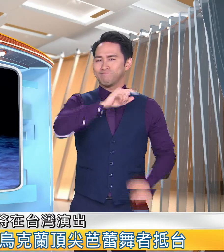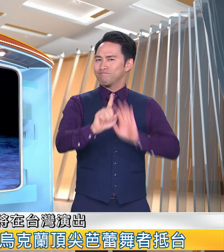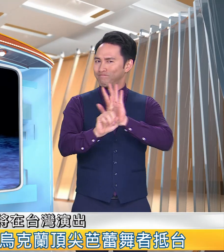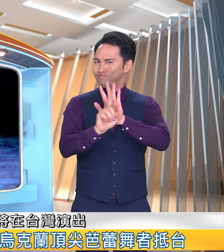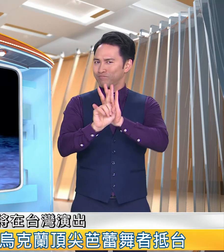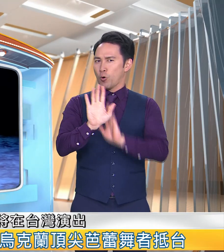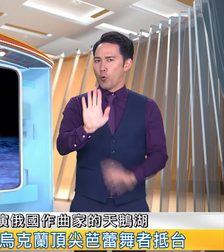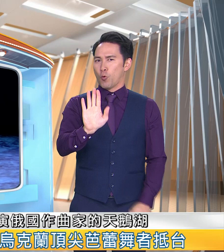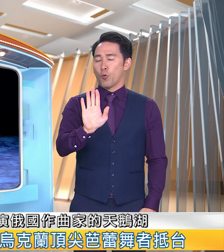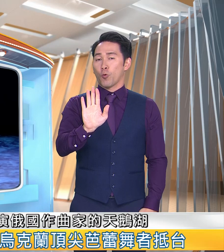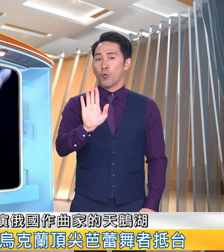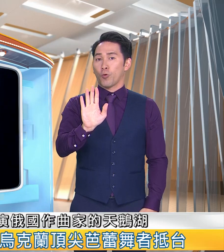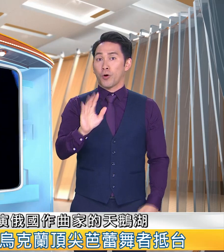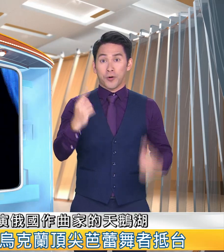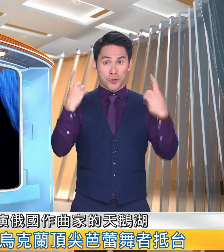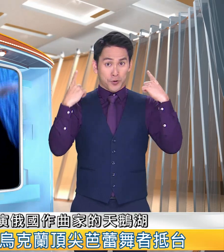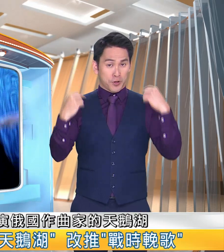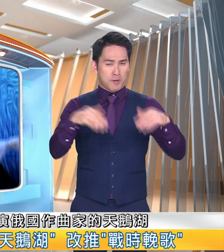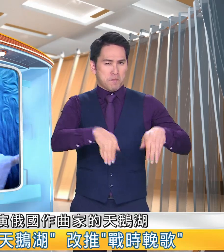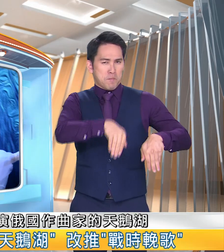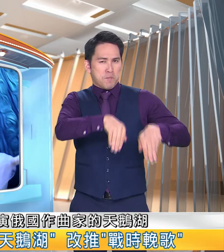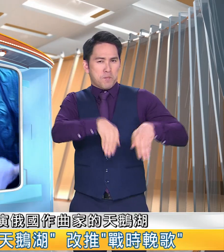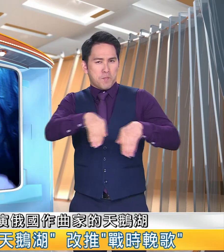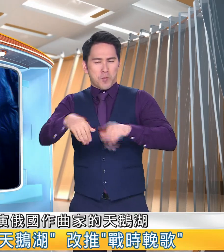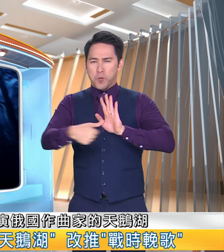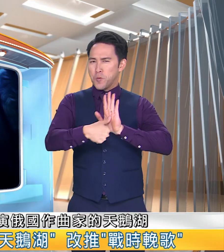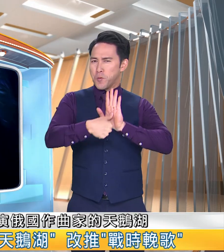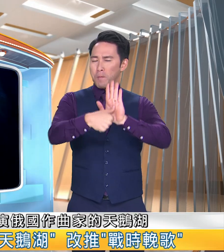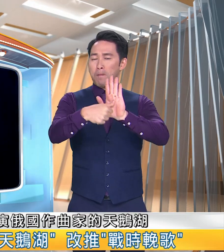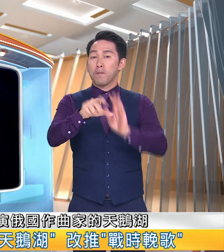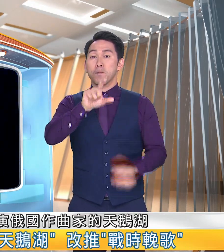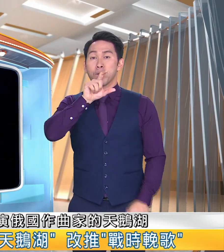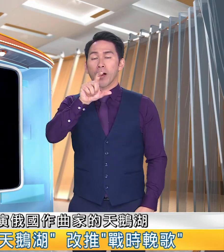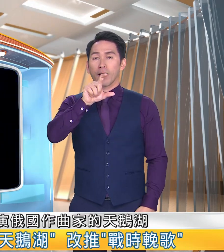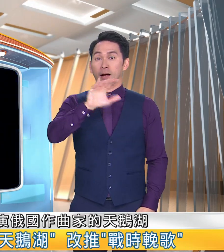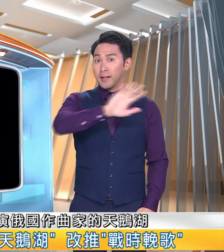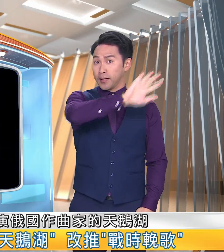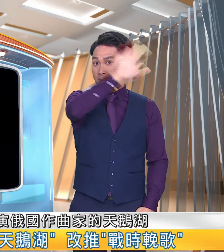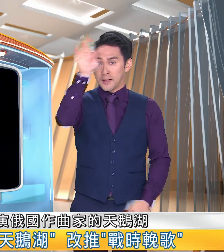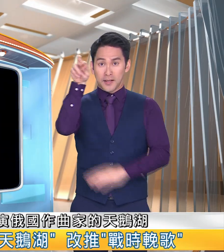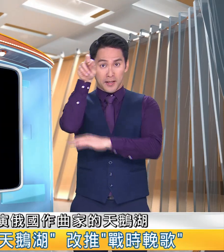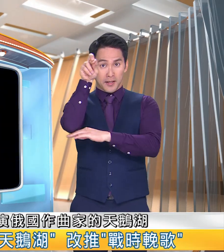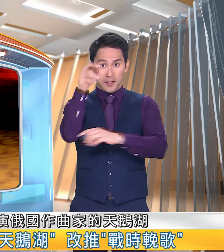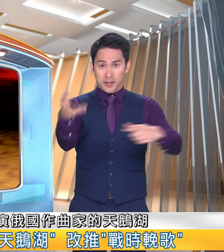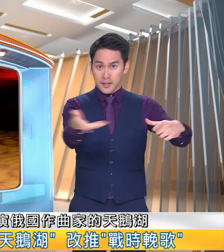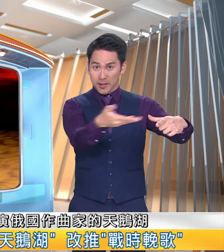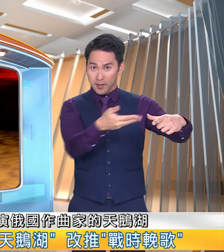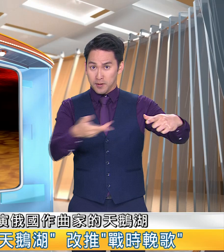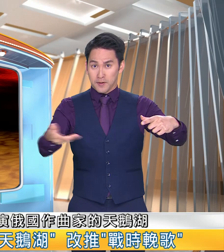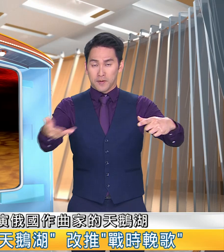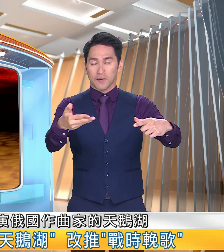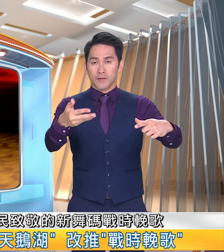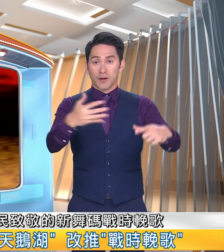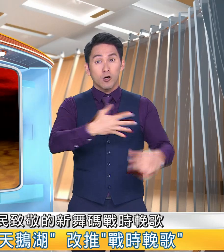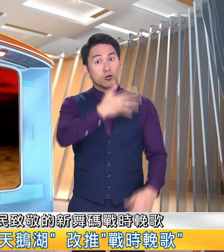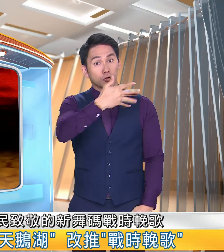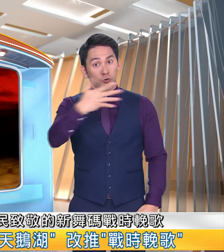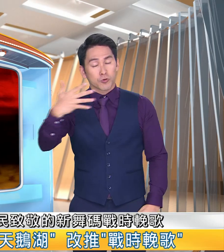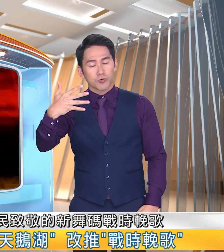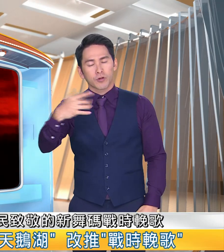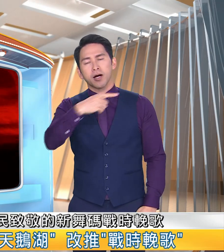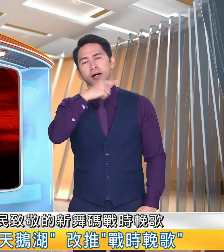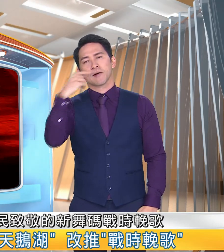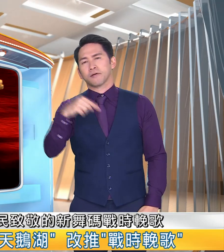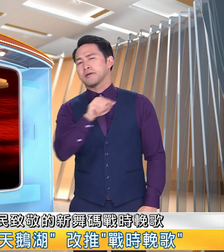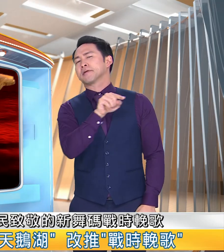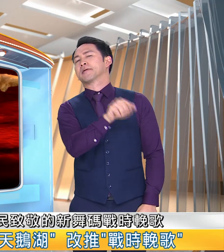出，而演出的舞作停演俄国作曲家的《天鹅湖》，改